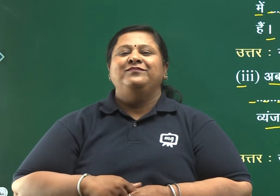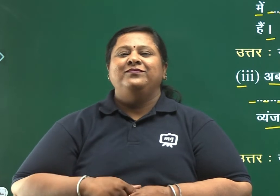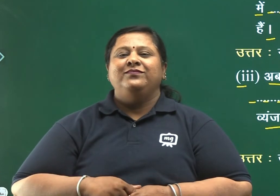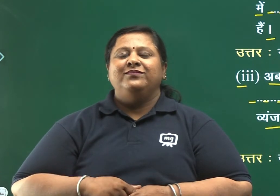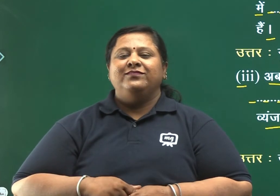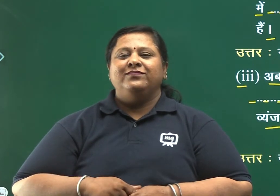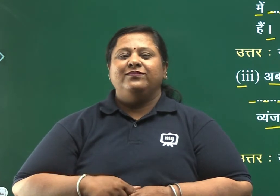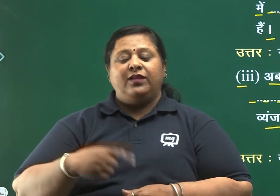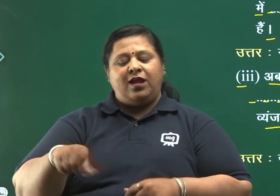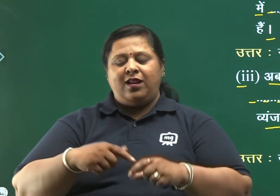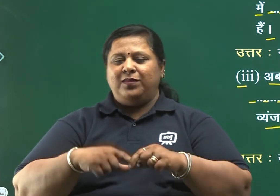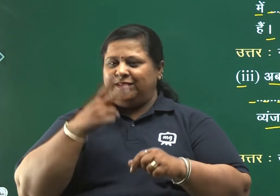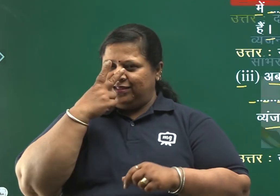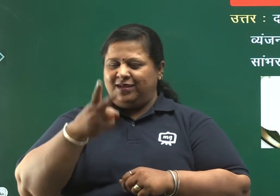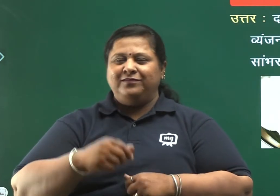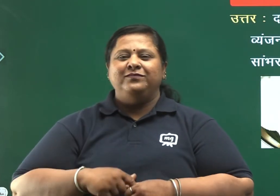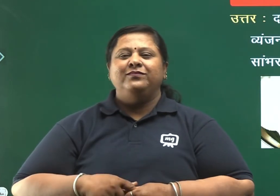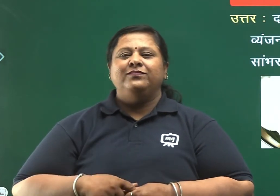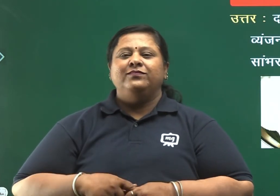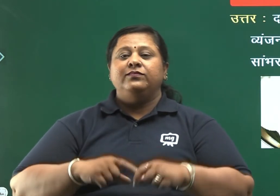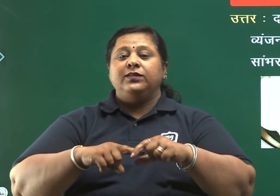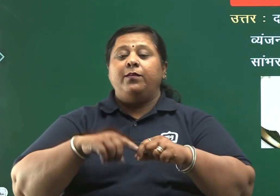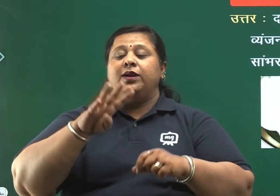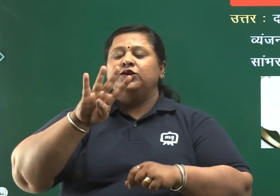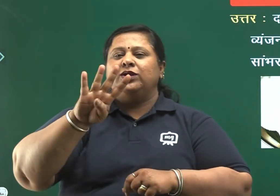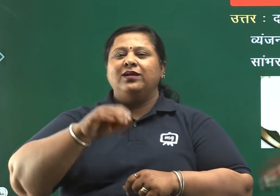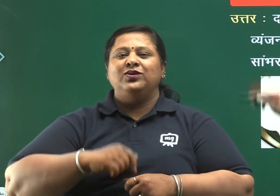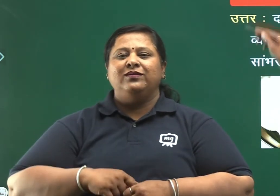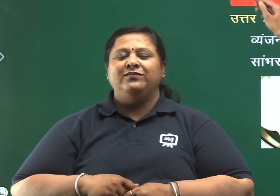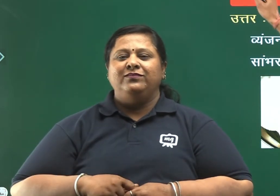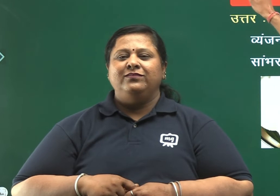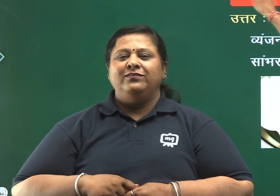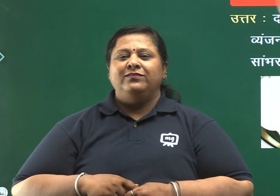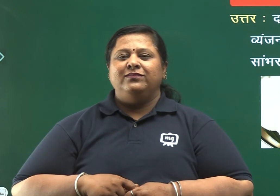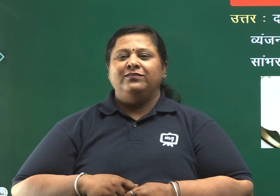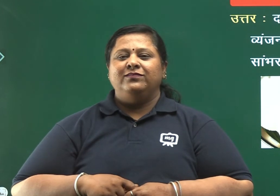हैं। आगे का प्रश्न देखते हैं। प्रश्न संख्या 4,